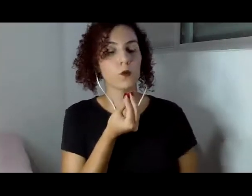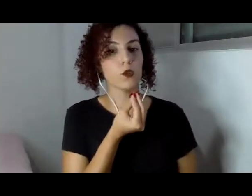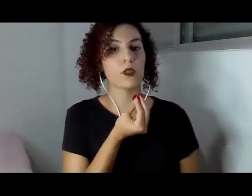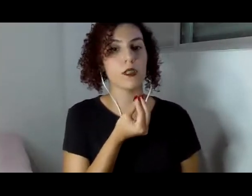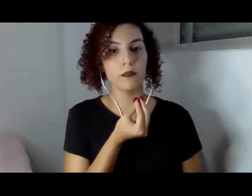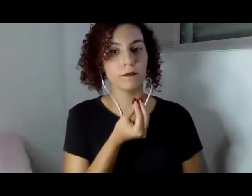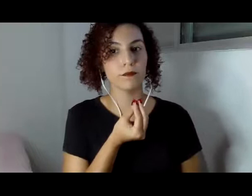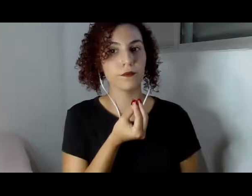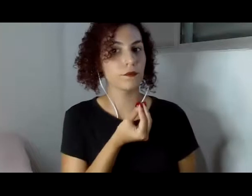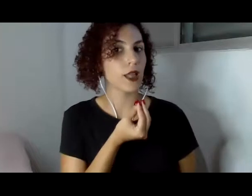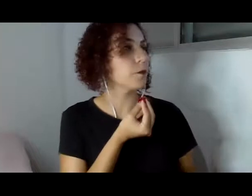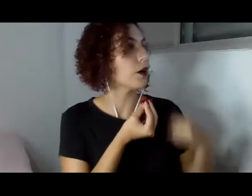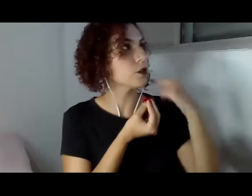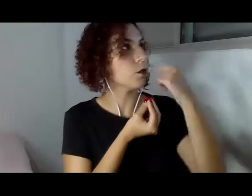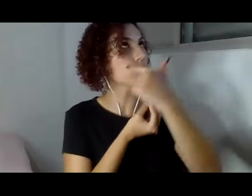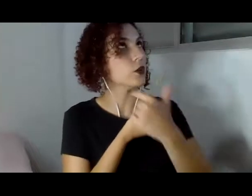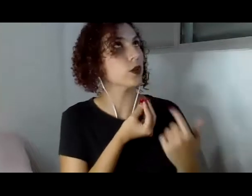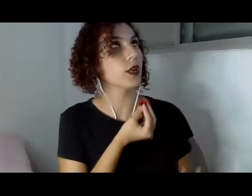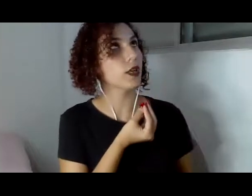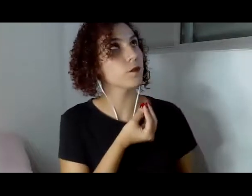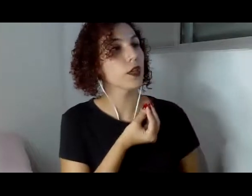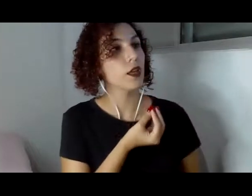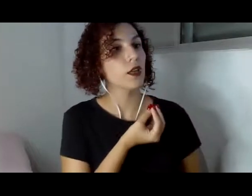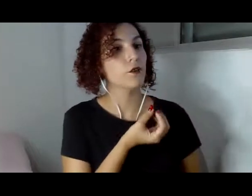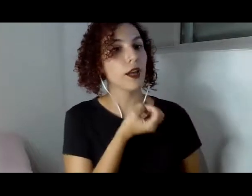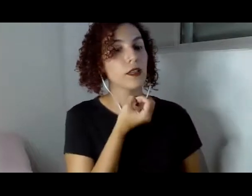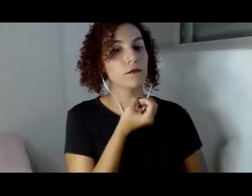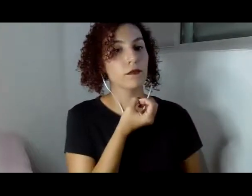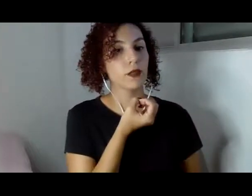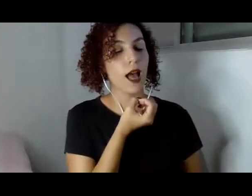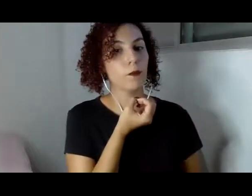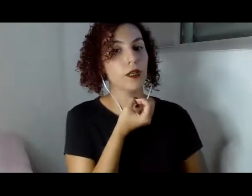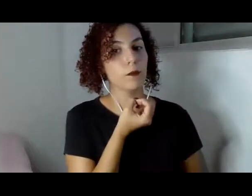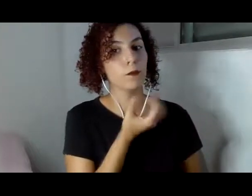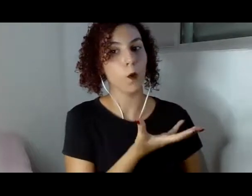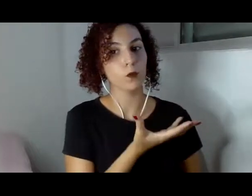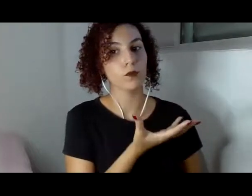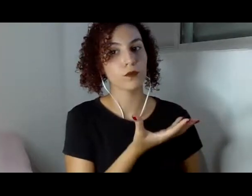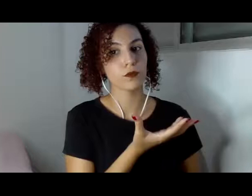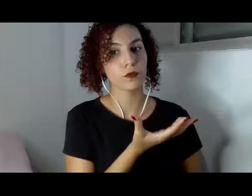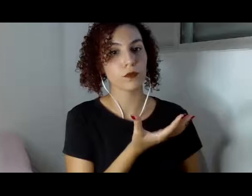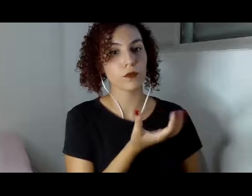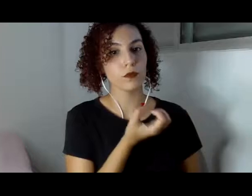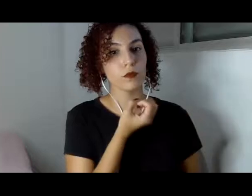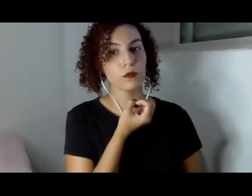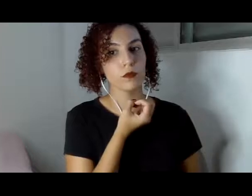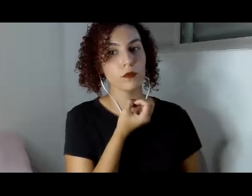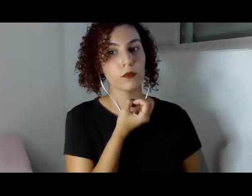fazer um montinho assim, né, próximo ao queixo aqui, e vai abrir. Bom.